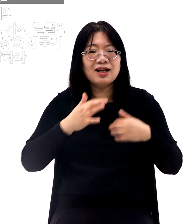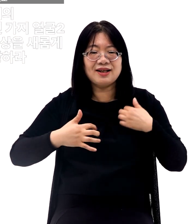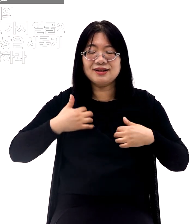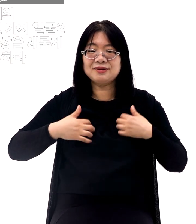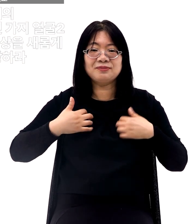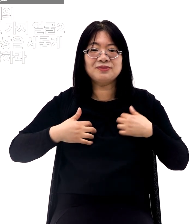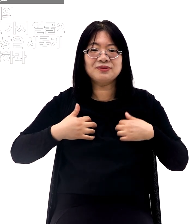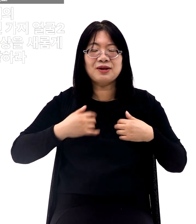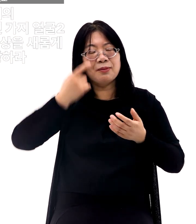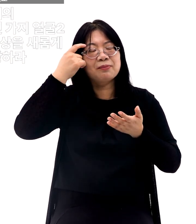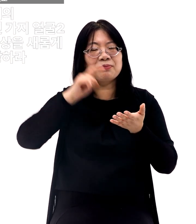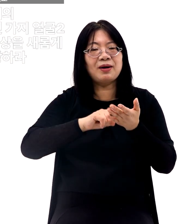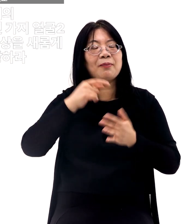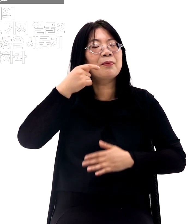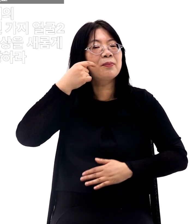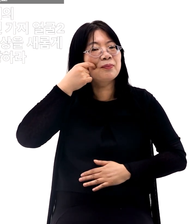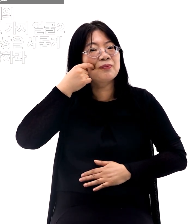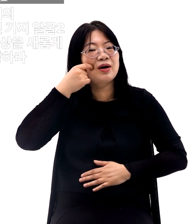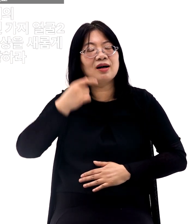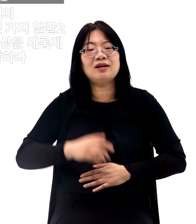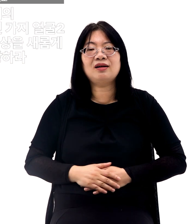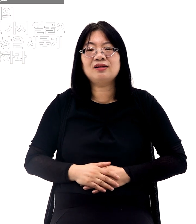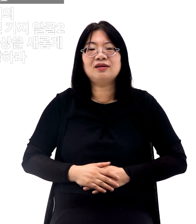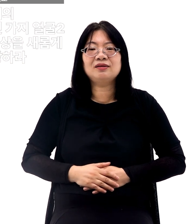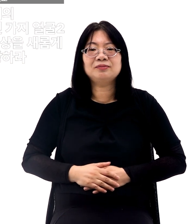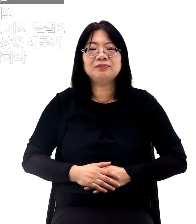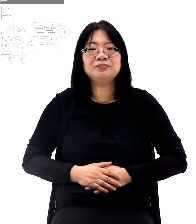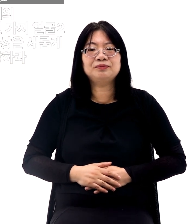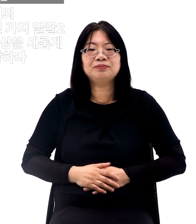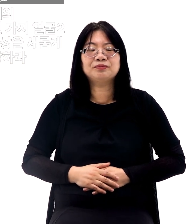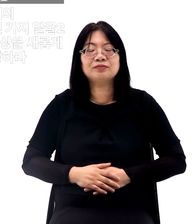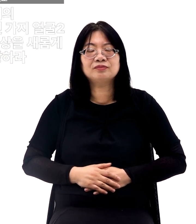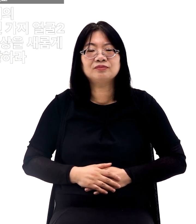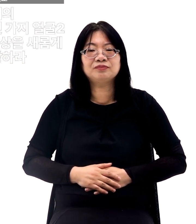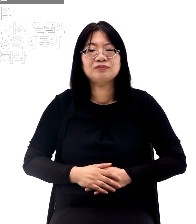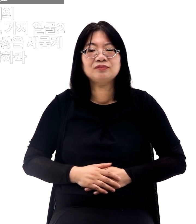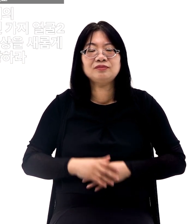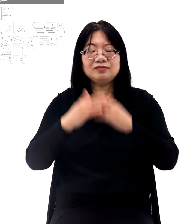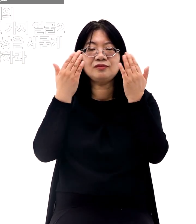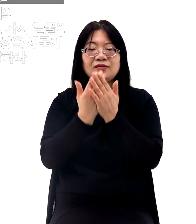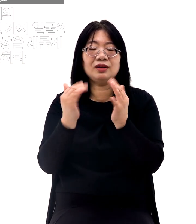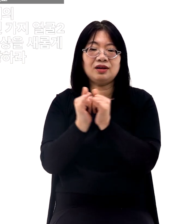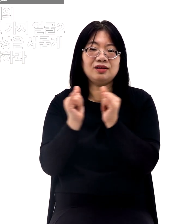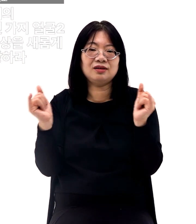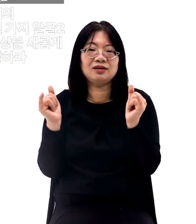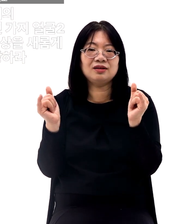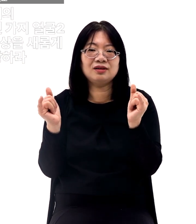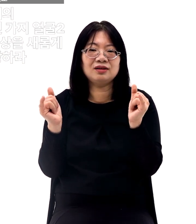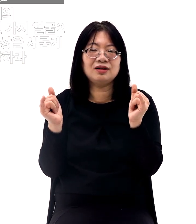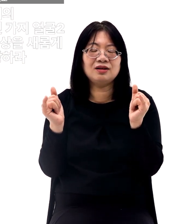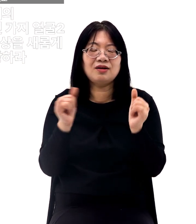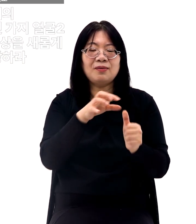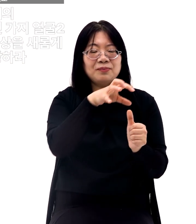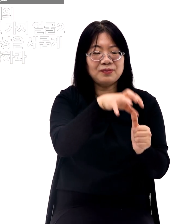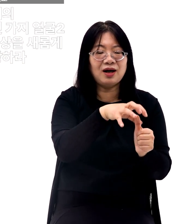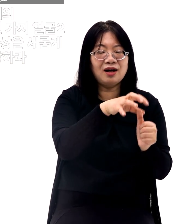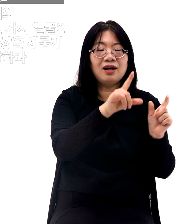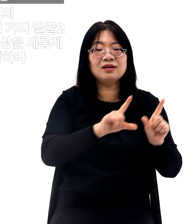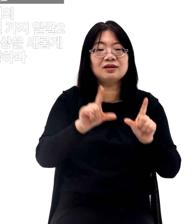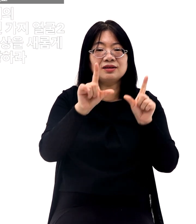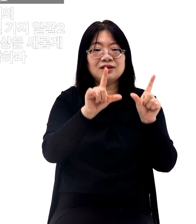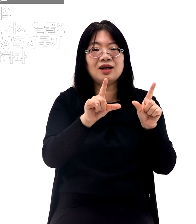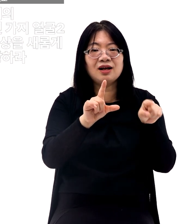기쁨을 발견하지 못할 것이다. 근데 모든 인류가 매몰되어 사는